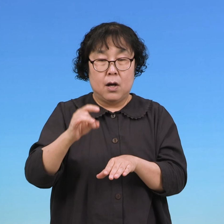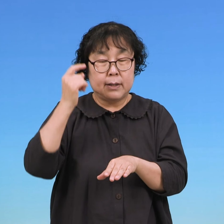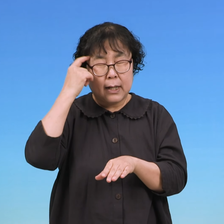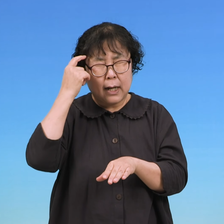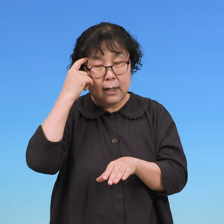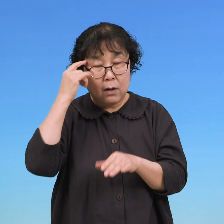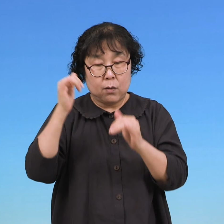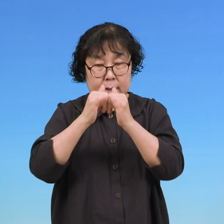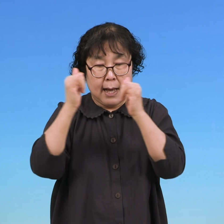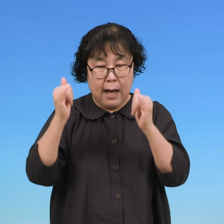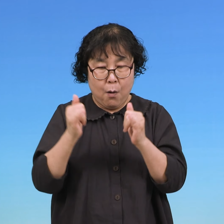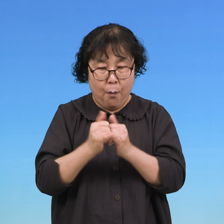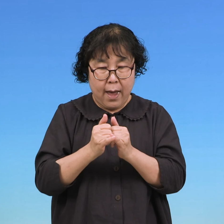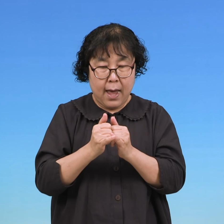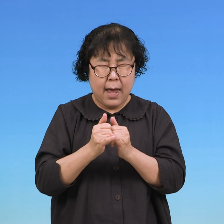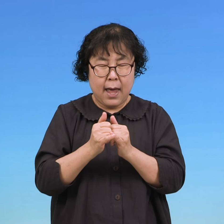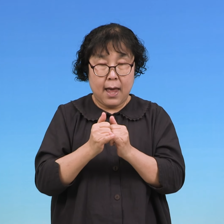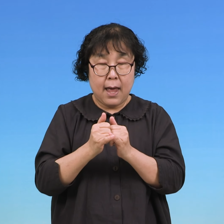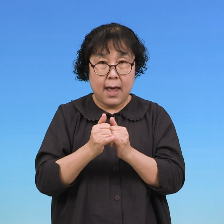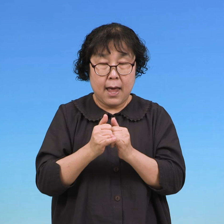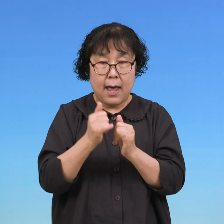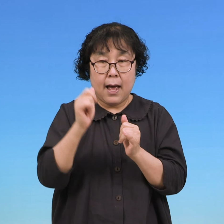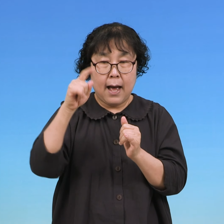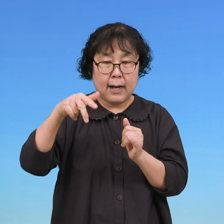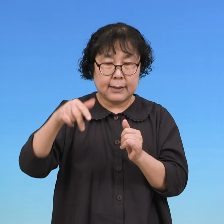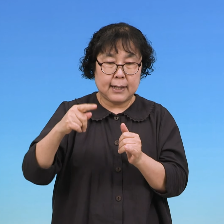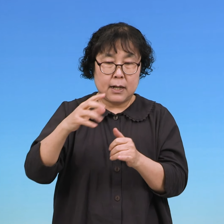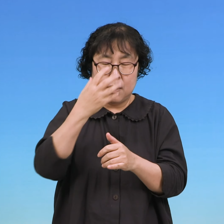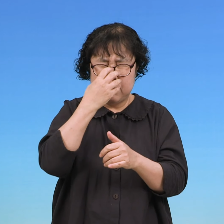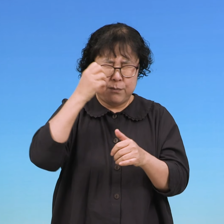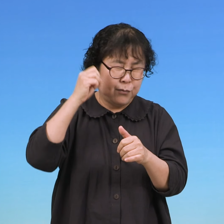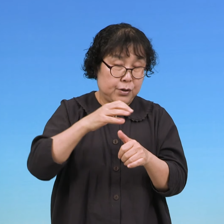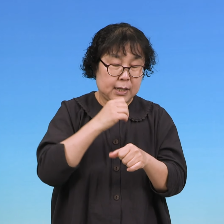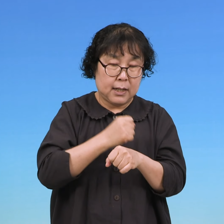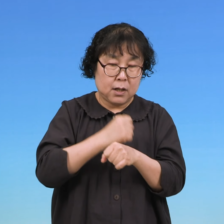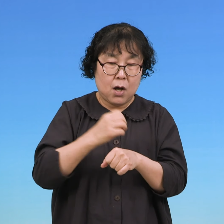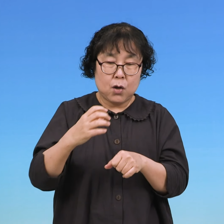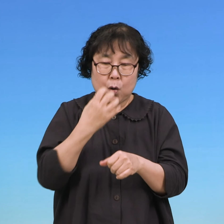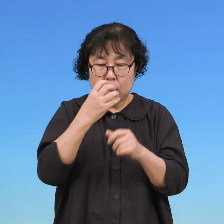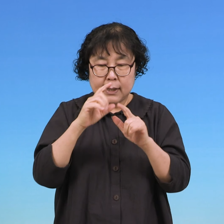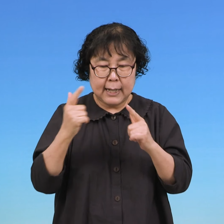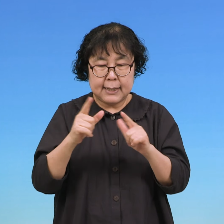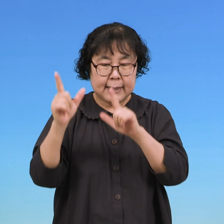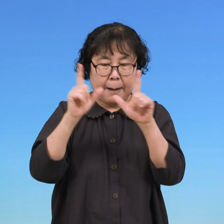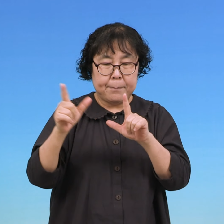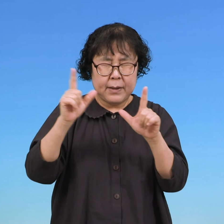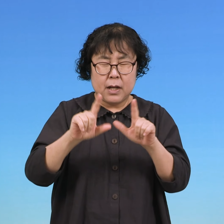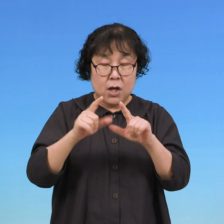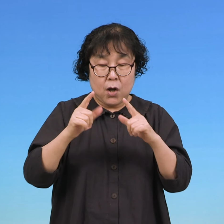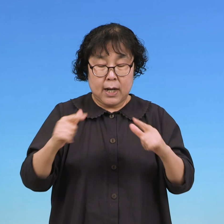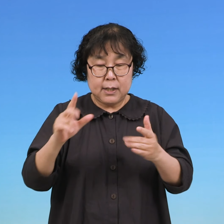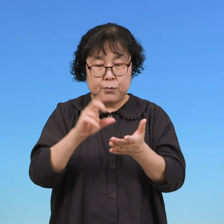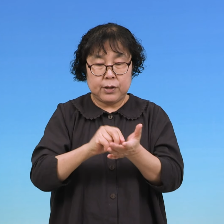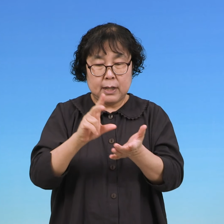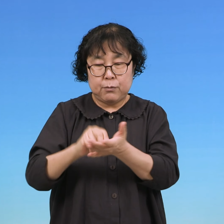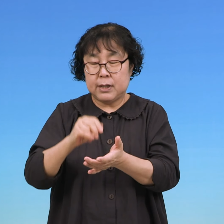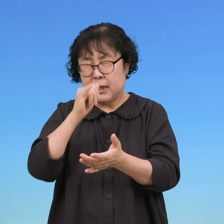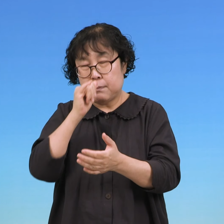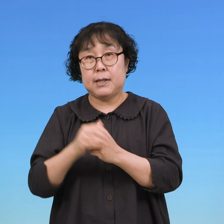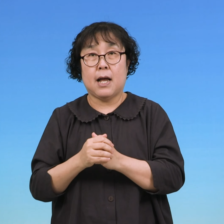사회약자를 무시하는 것, 거룩하지 않은 삶 등 아직도 많은 이슈들이 있습니다. 놀라운 것은